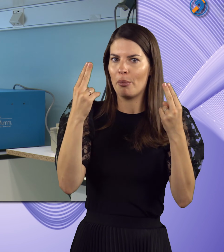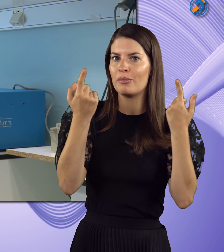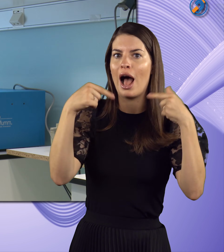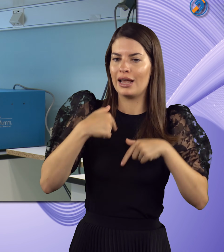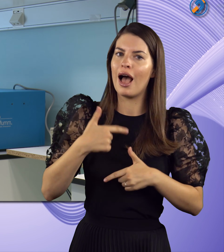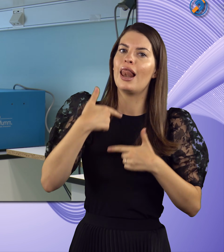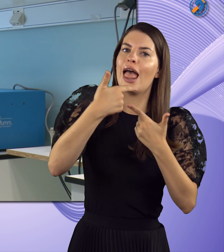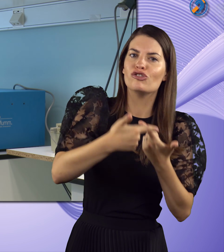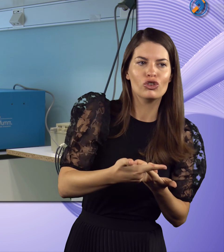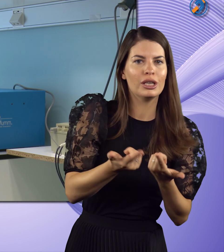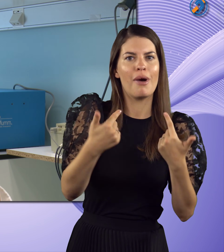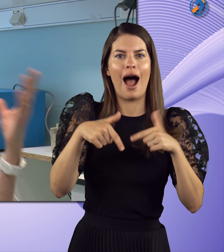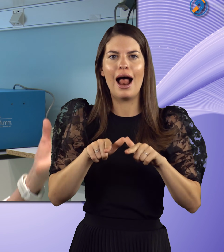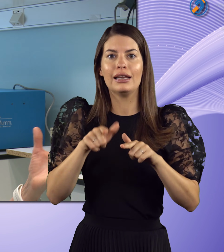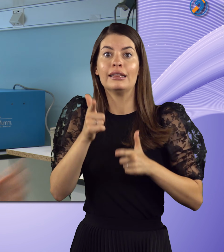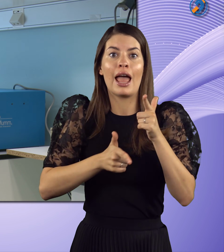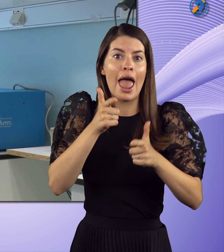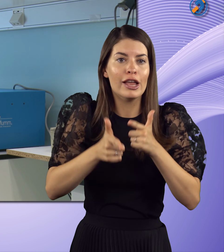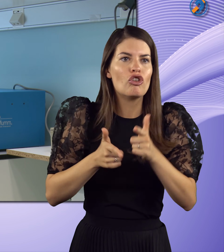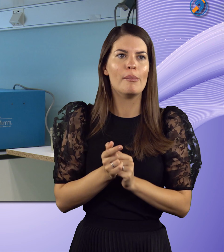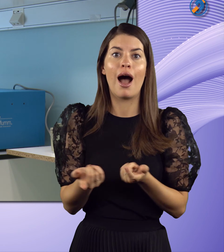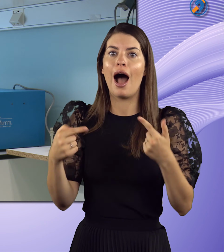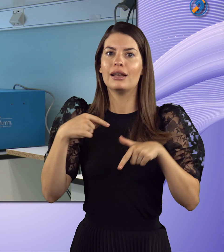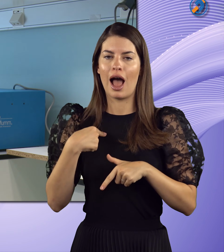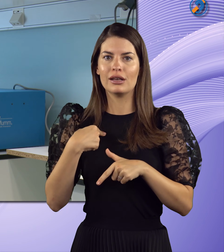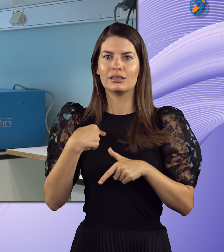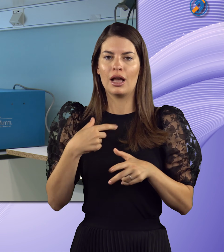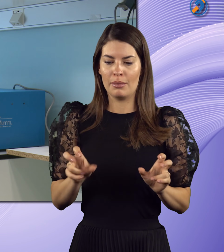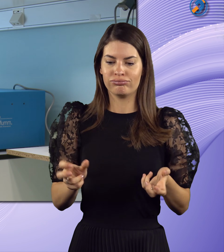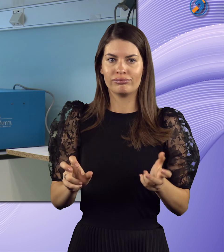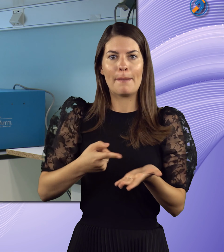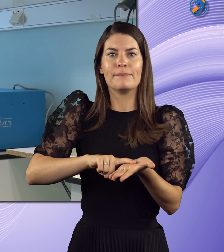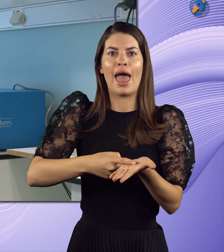ležite na plaži, ali tečete, ali pečete,